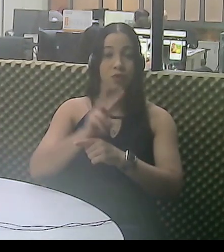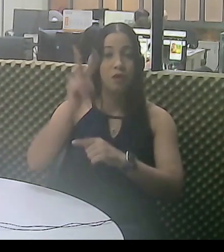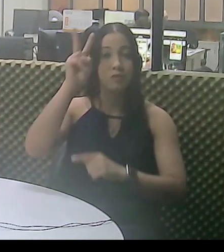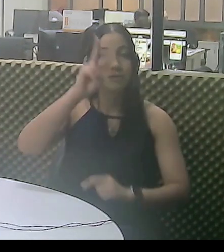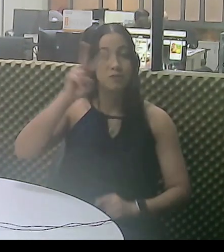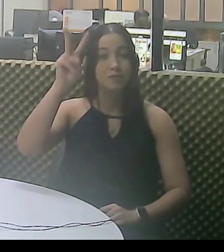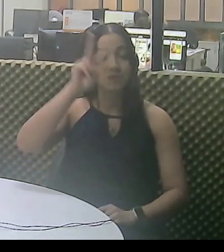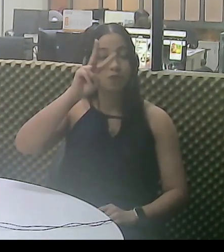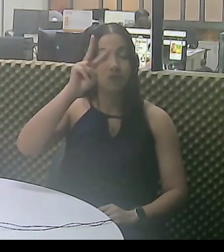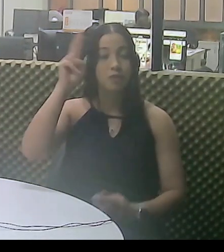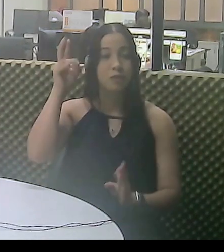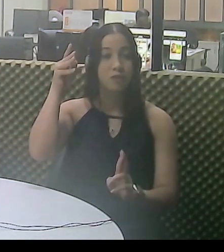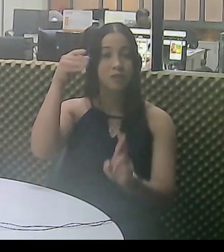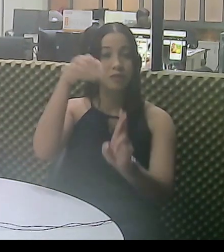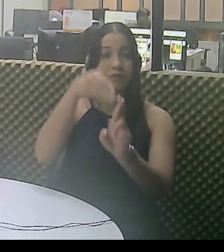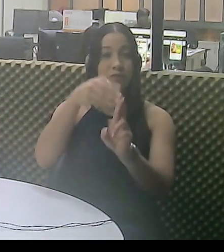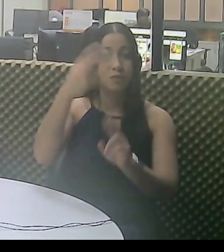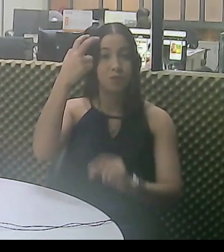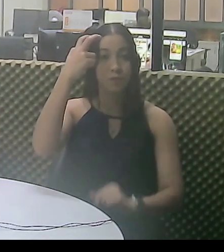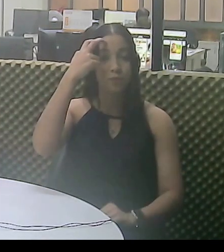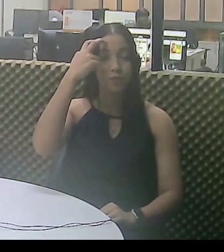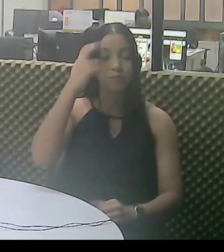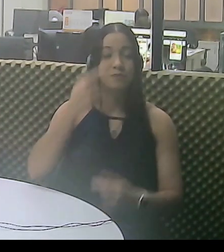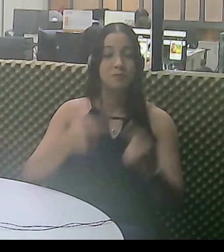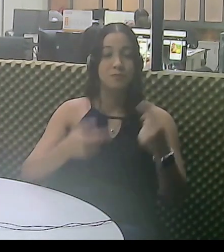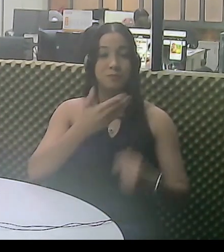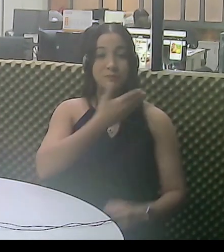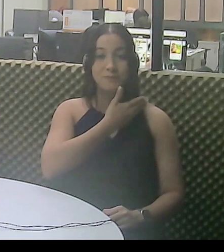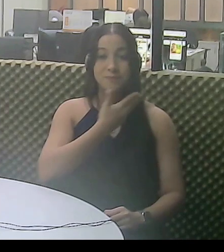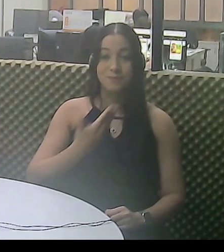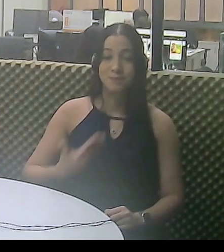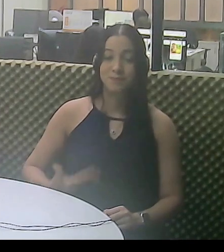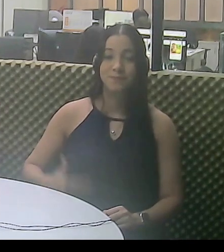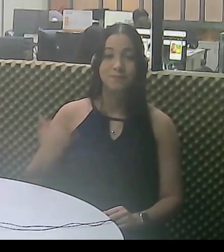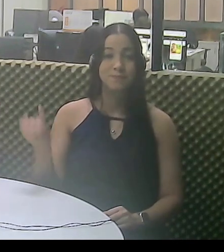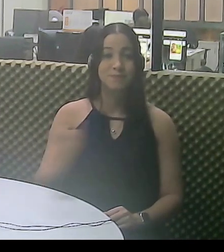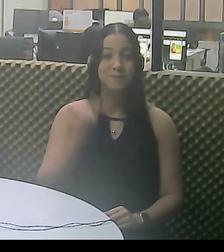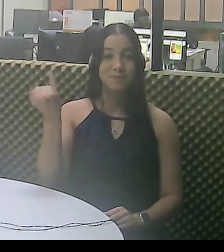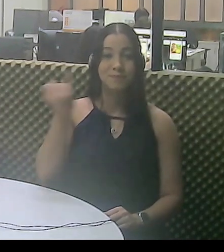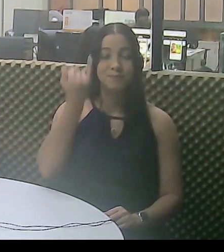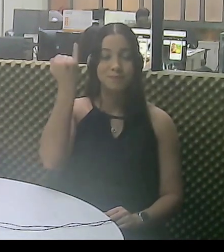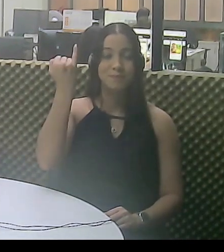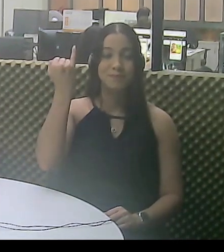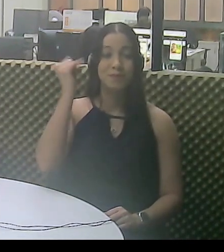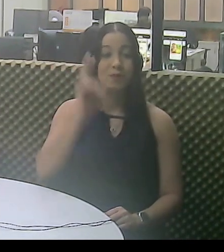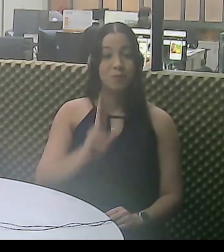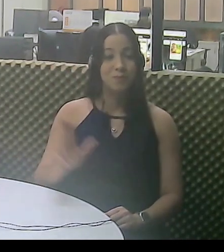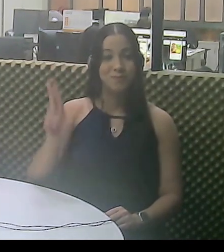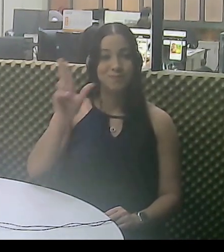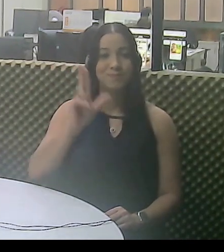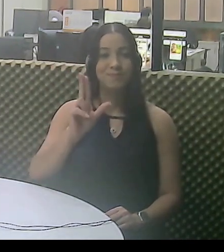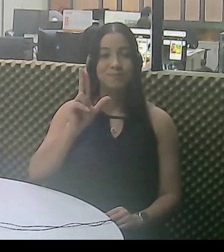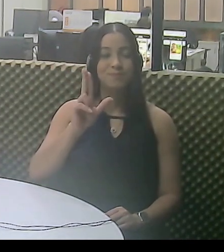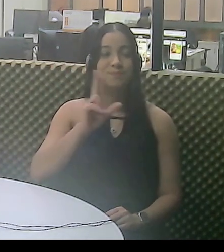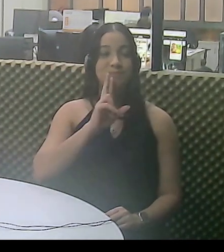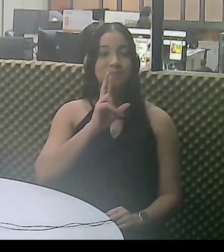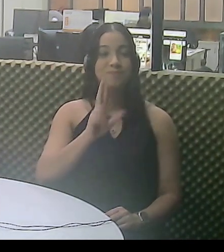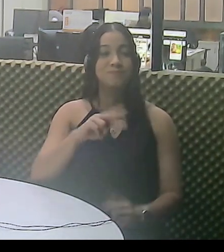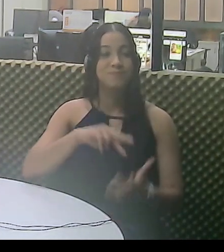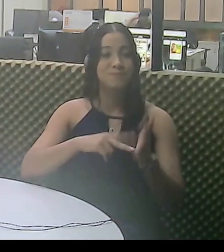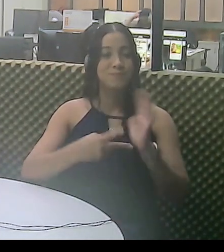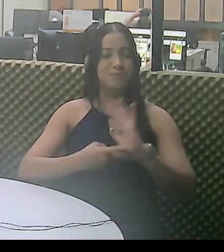e referências culturais, com a adoção de políticas públicas relevantes. Quanto à Uberlândia, o resultado